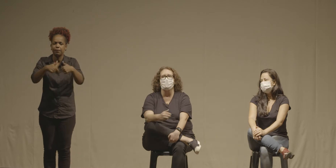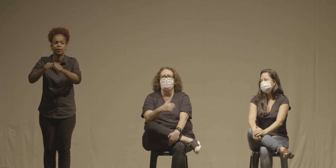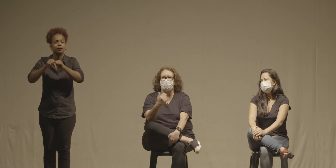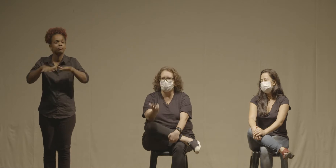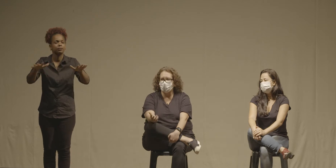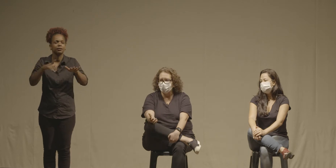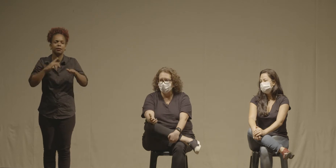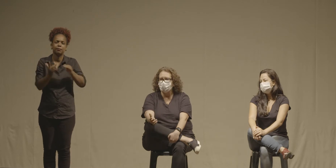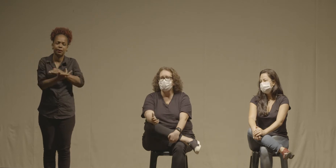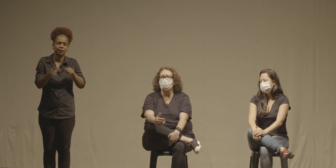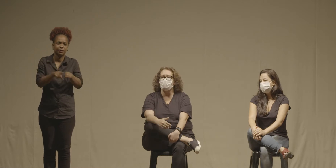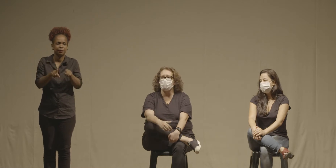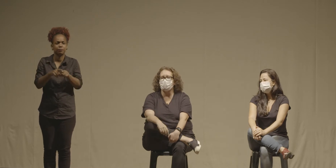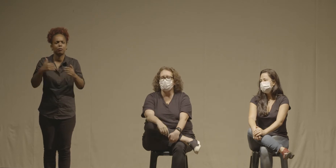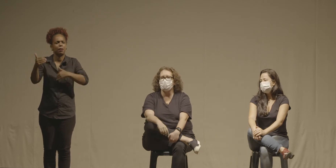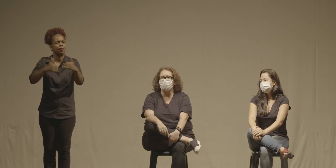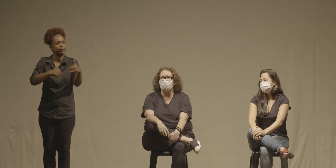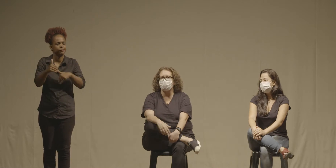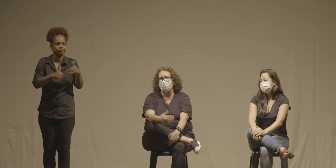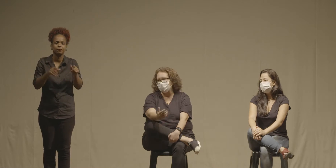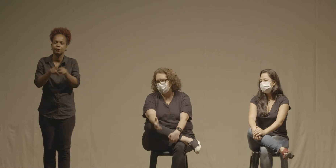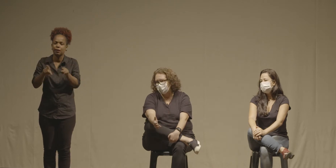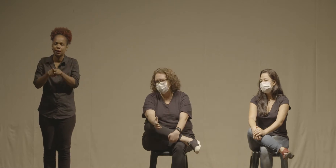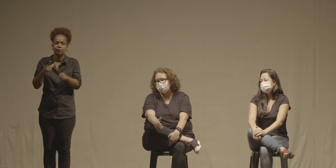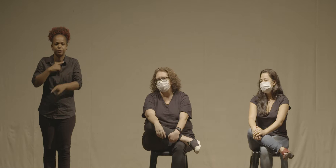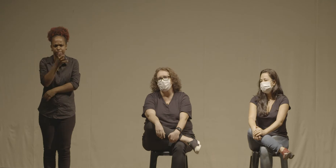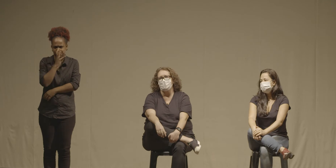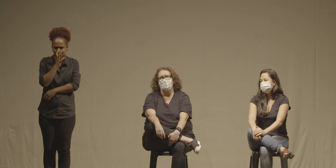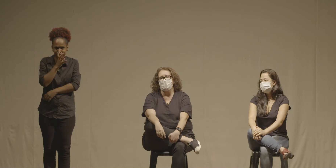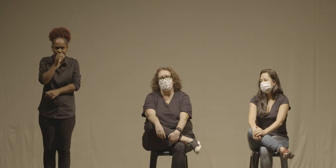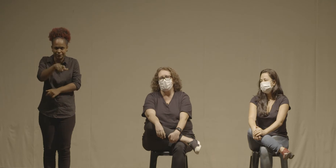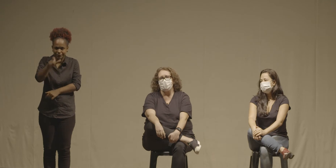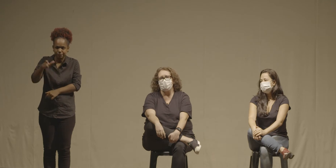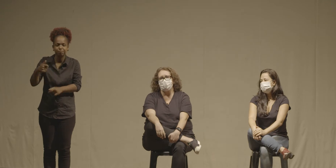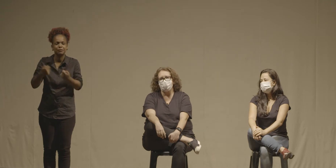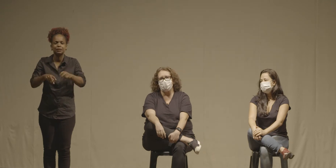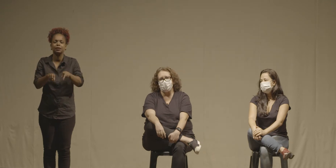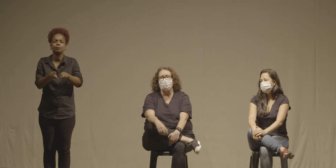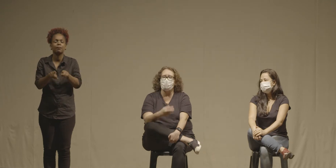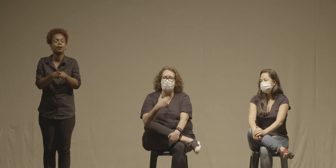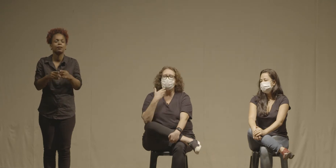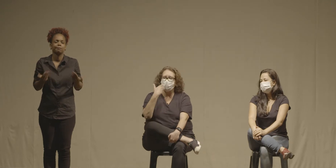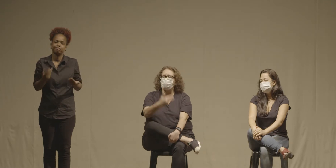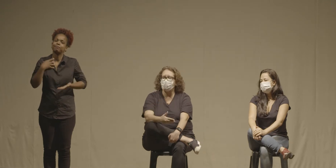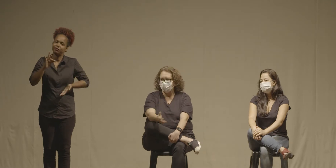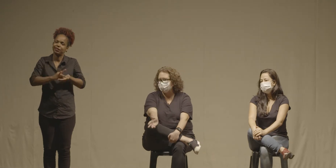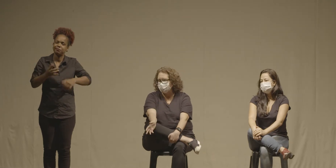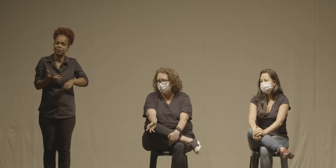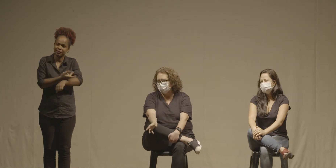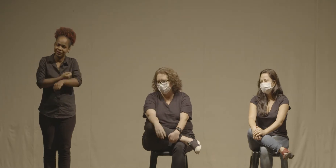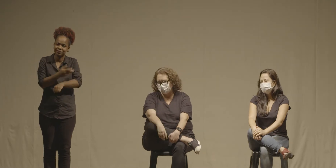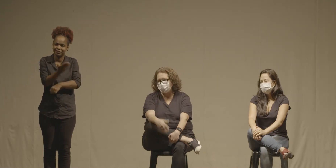distribuir, ter público, ter espectadores. Então, assim, é realmente um